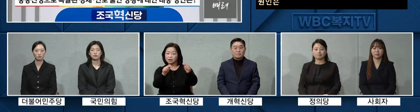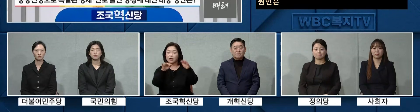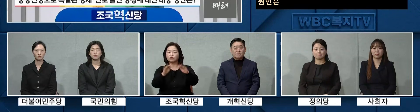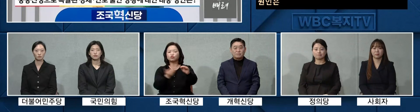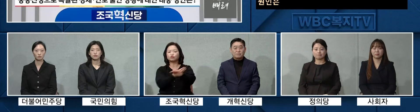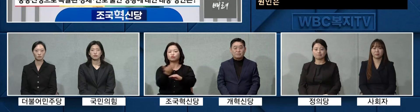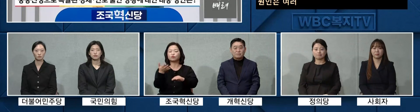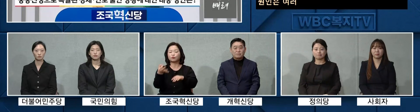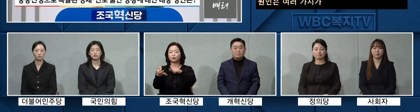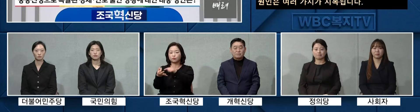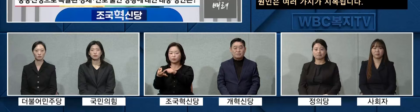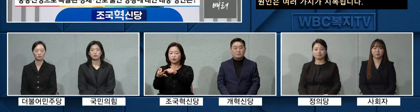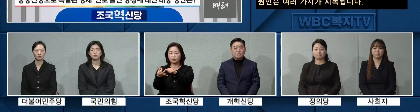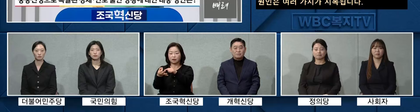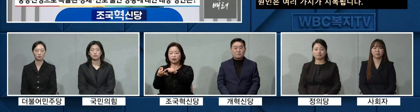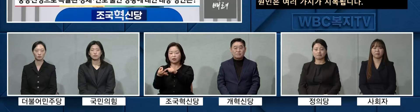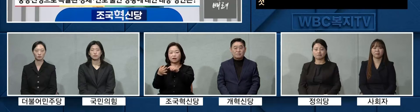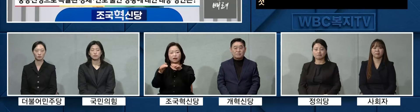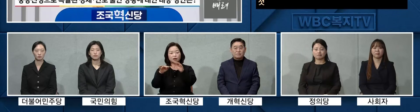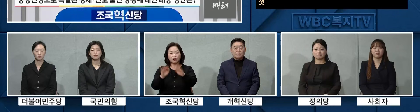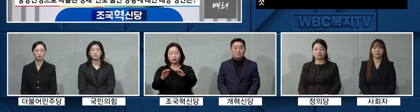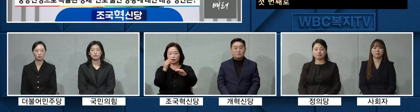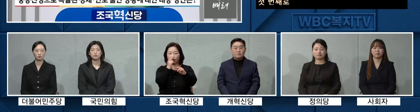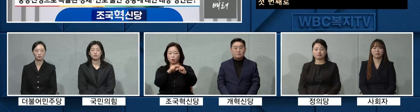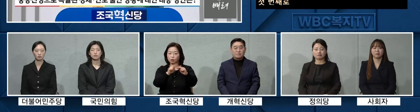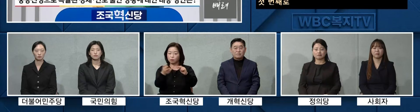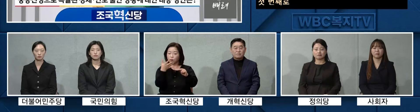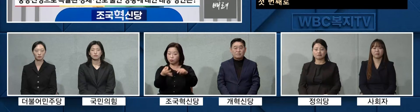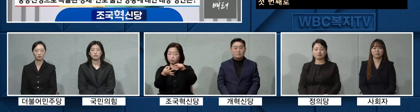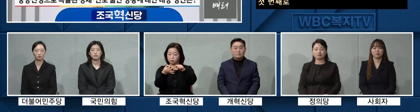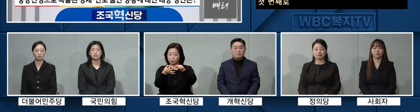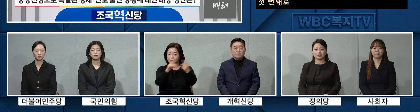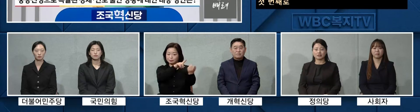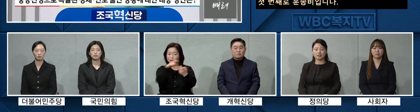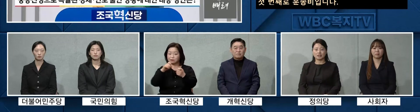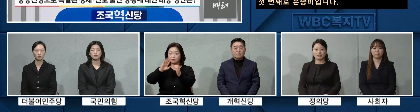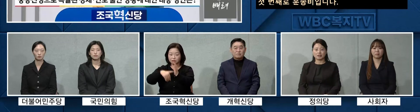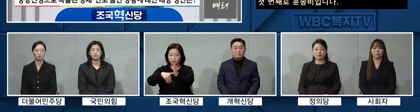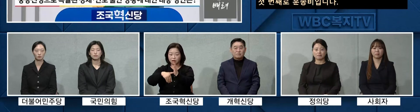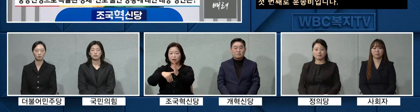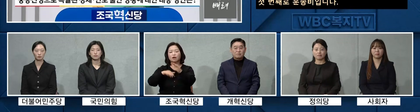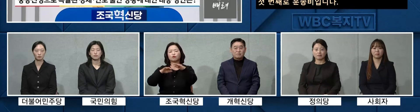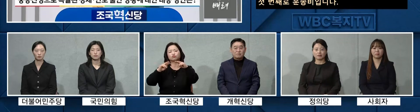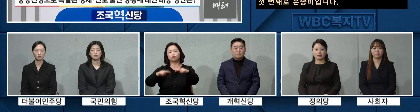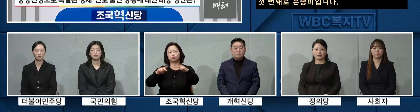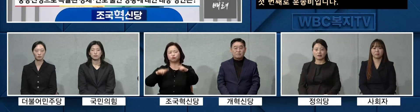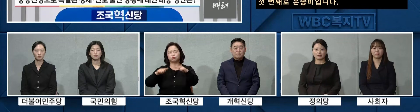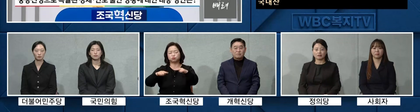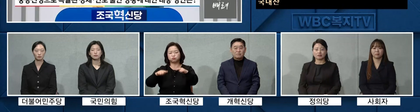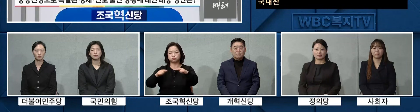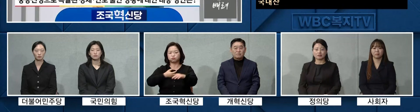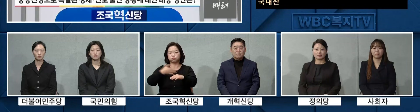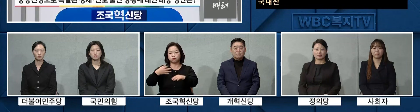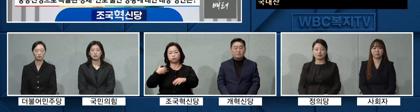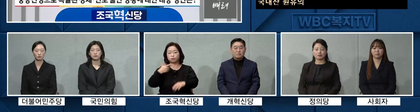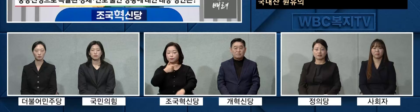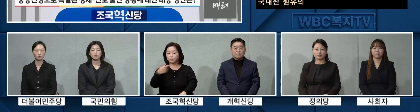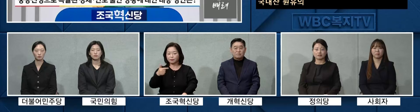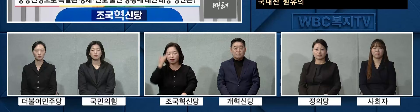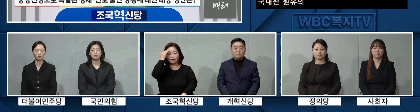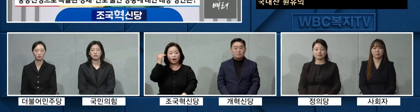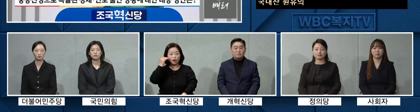운송비입니다. 북미산 원유의 운송비는 중동산 원유에 비해 2배가량 높습니다. 또한